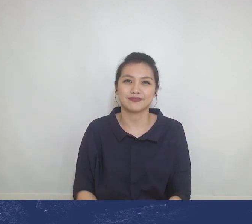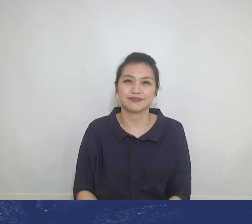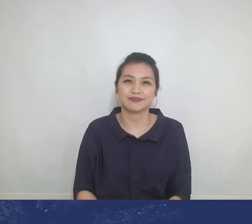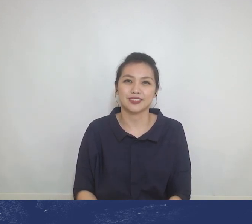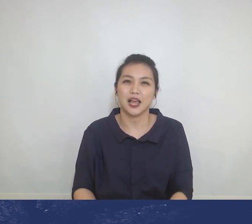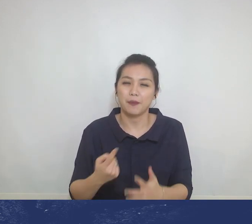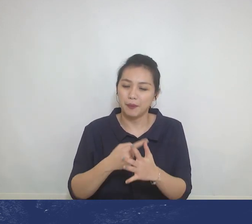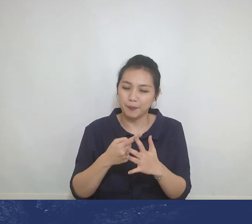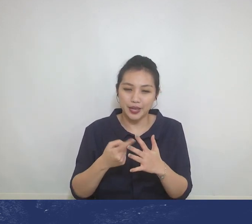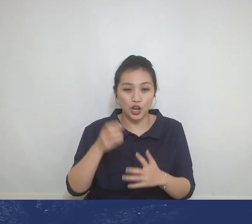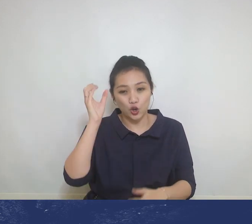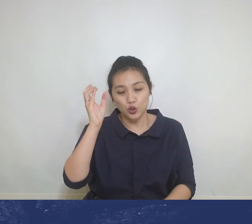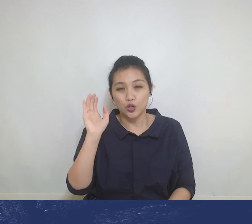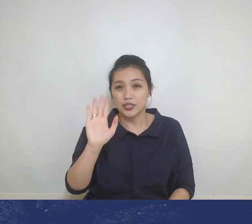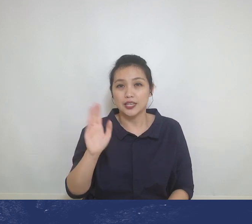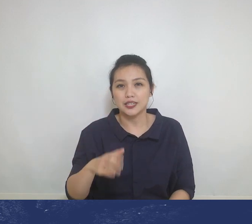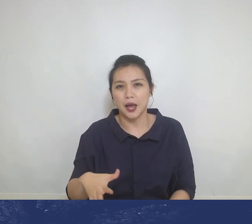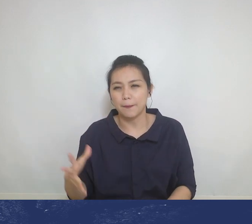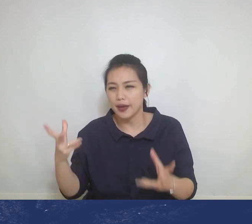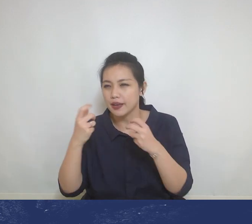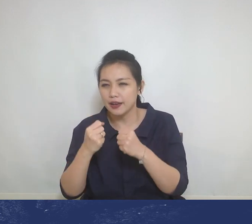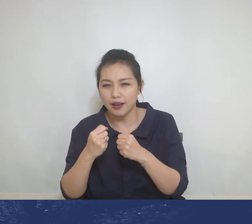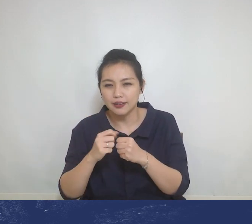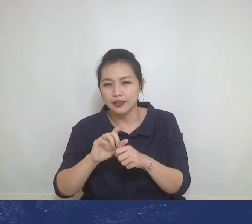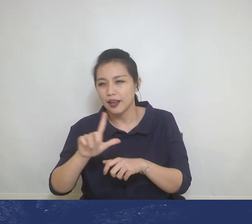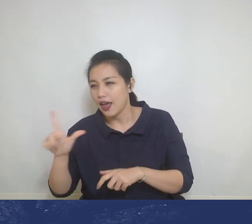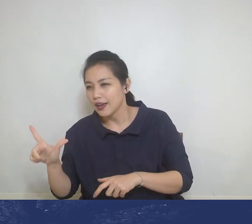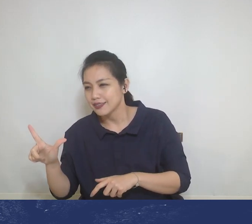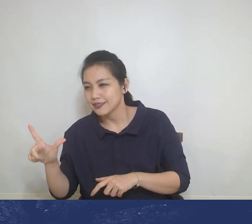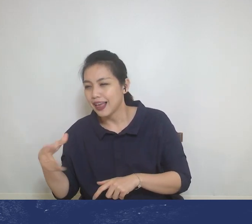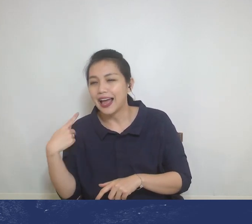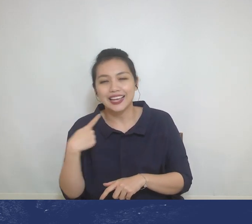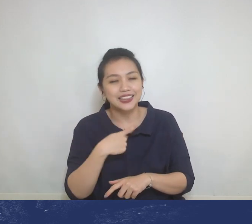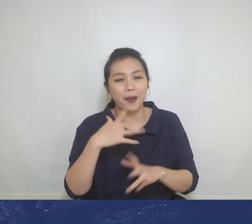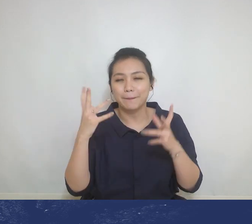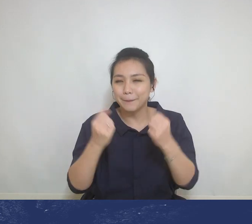memilih untuk kemudian tidak megangi terplecoknya, kita pilih pegangi Tuhannya.